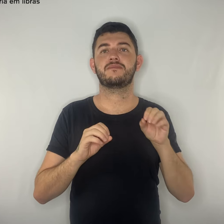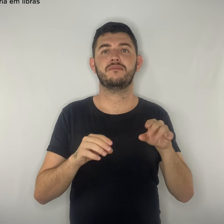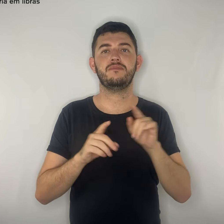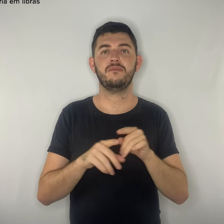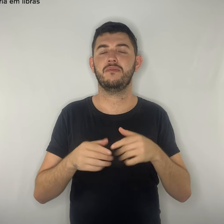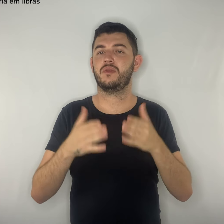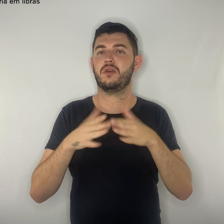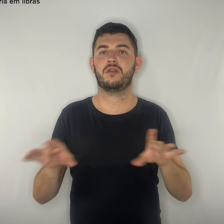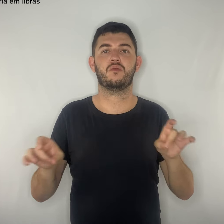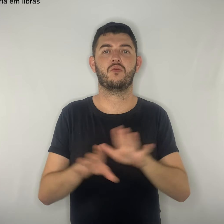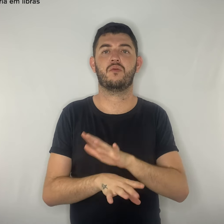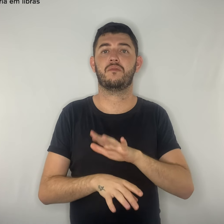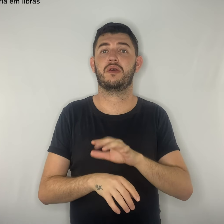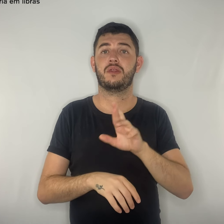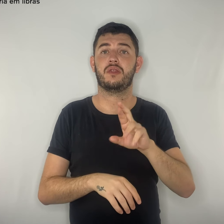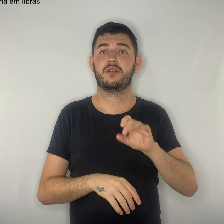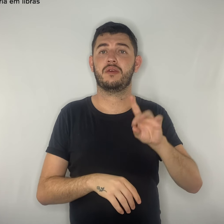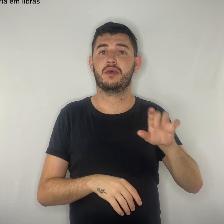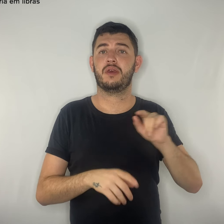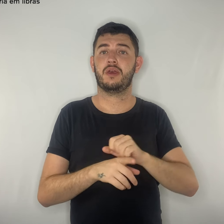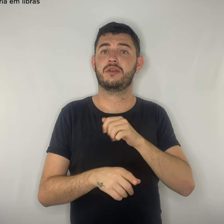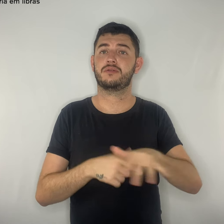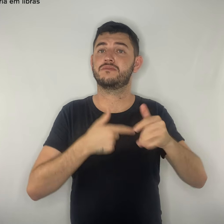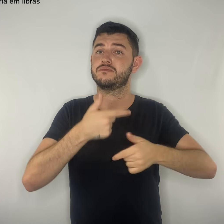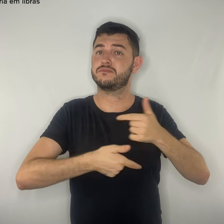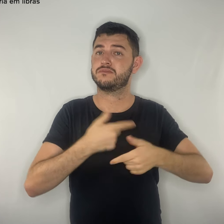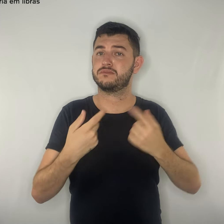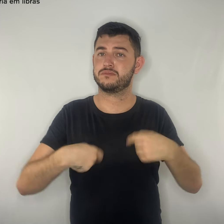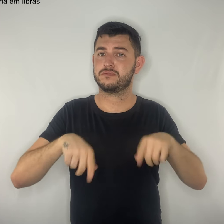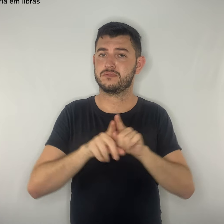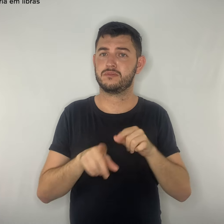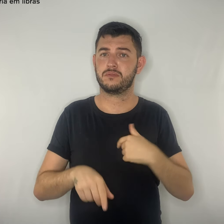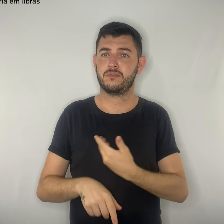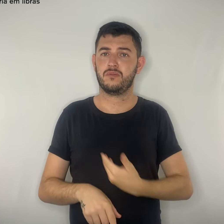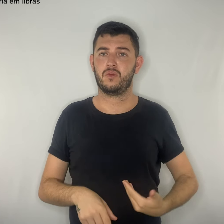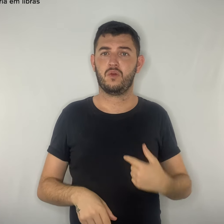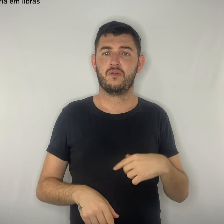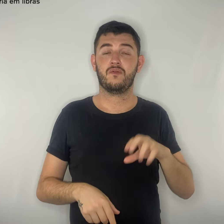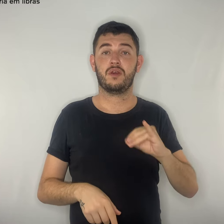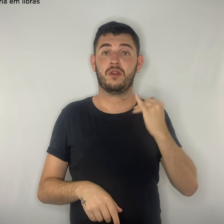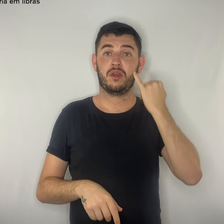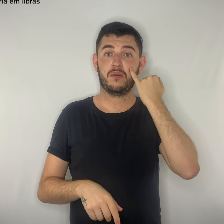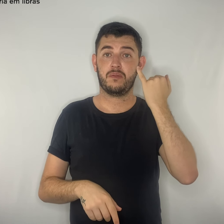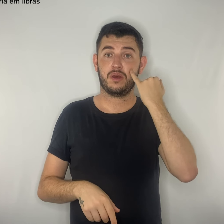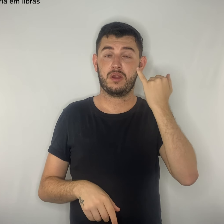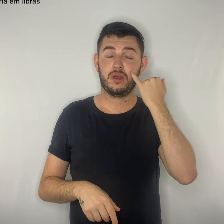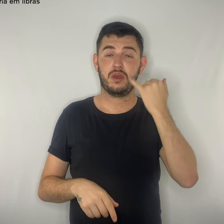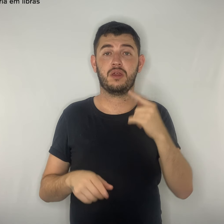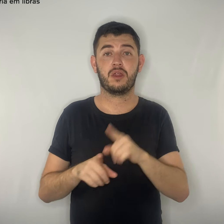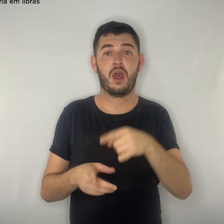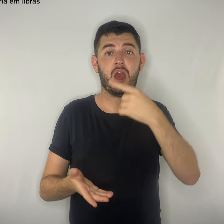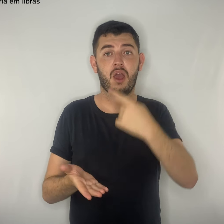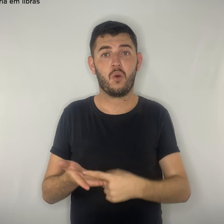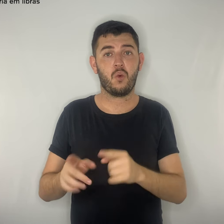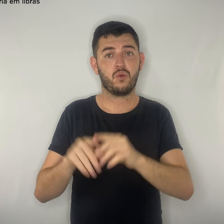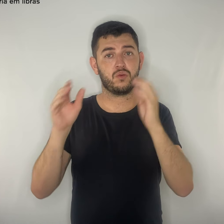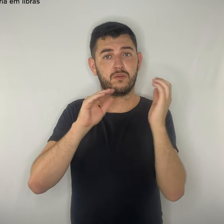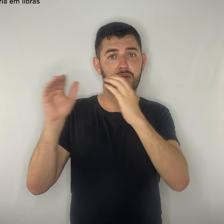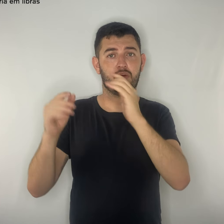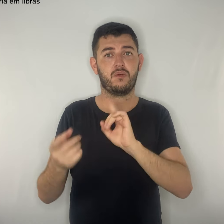demanda da rede é necessário que o governo ibanês cumpra o acordo de suspensão de greve